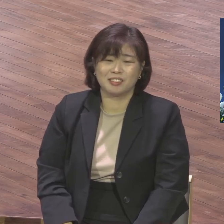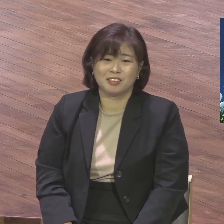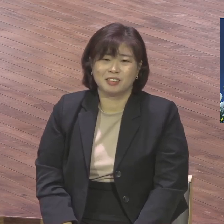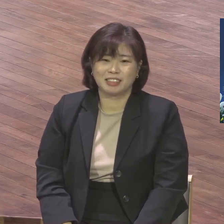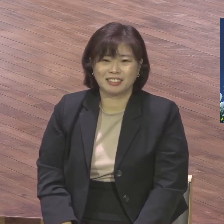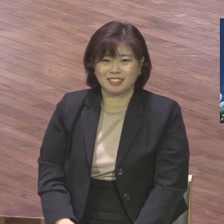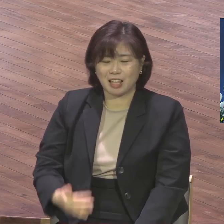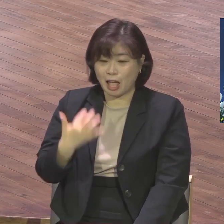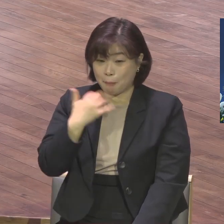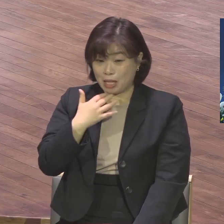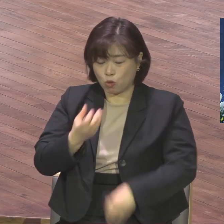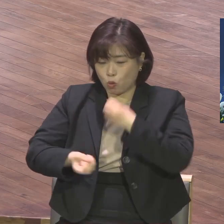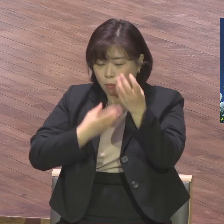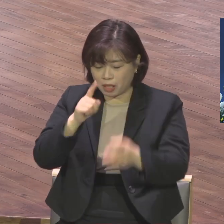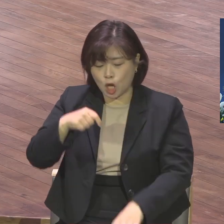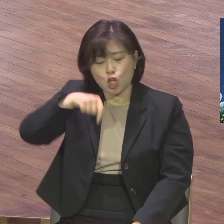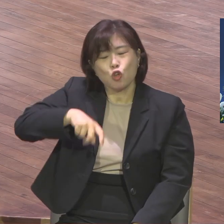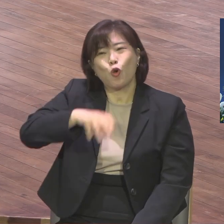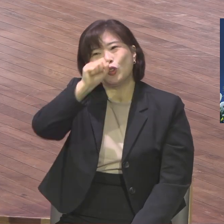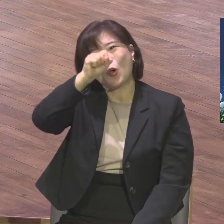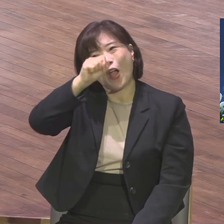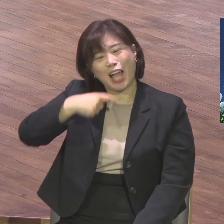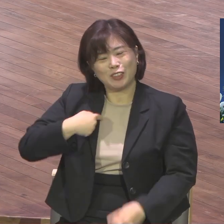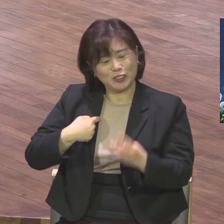여기가 조사오니 우리끼리